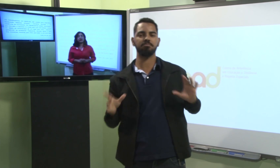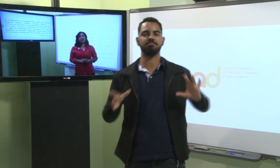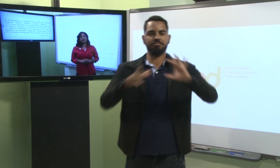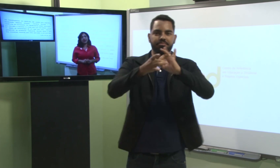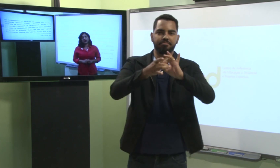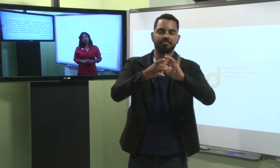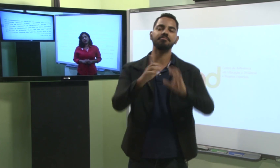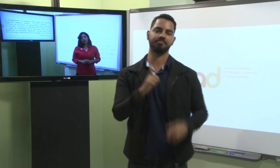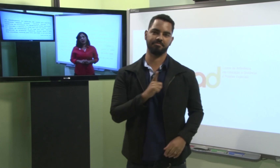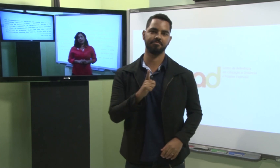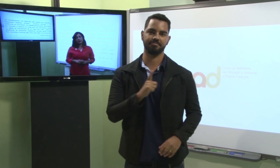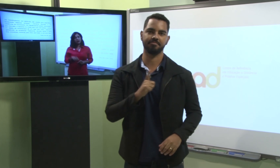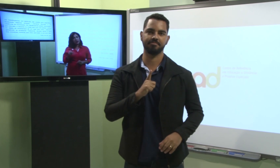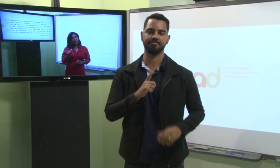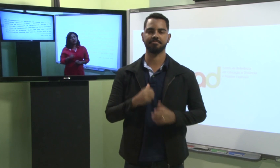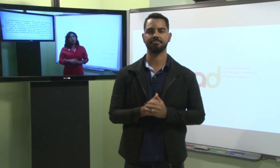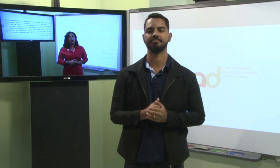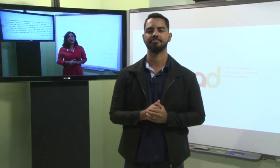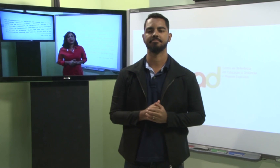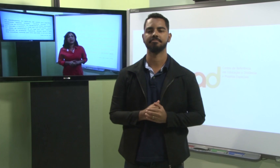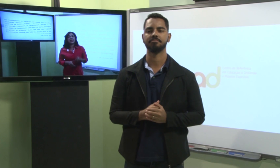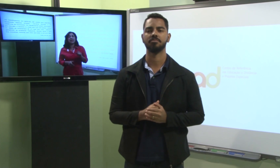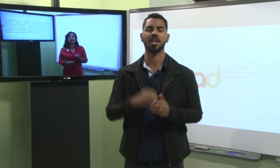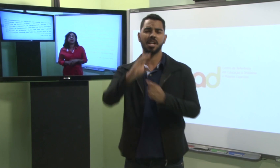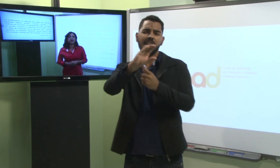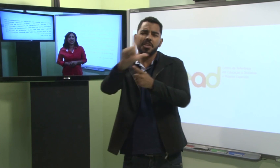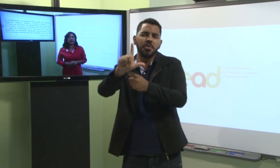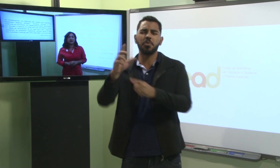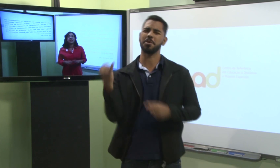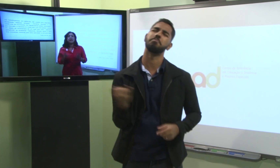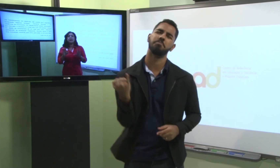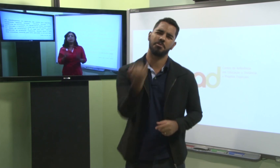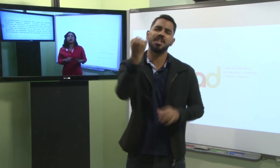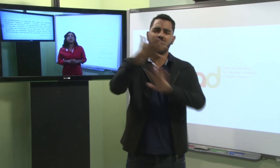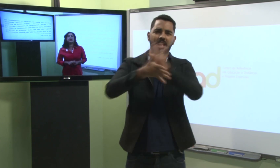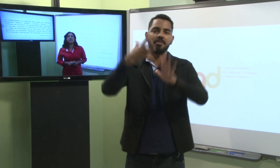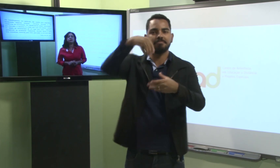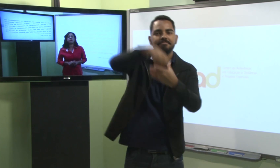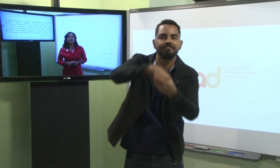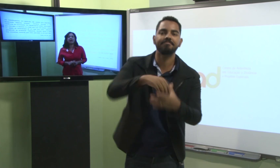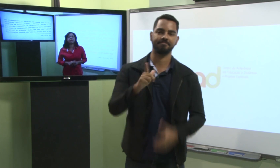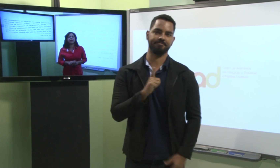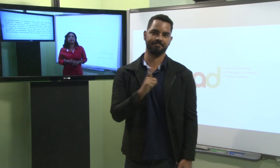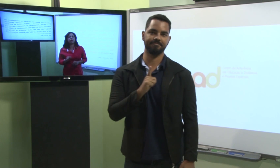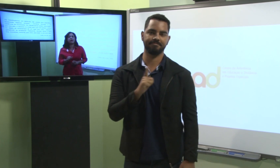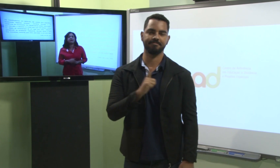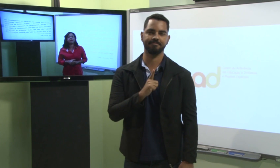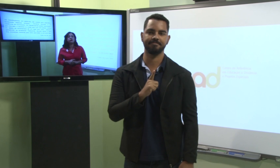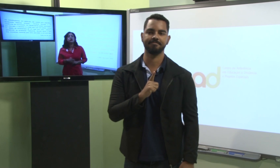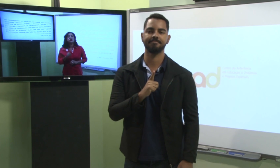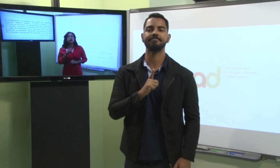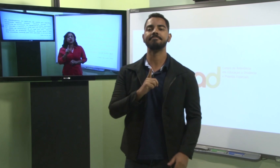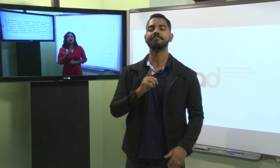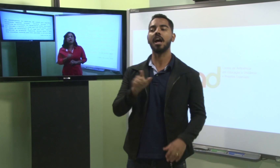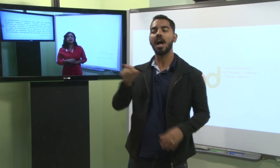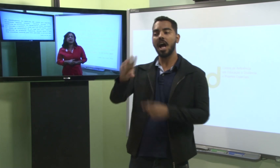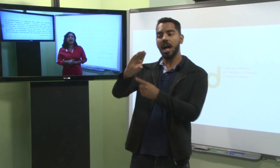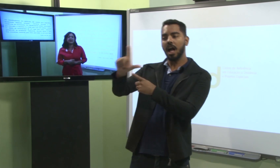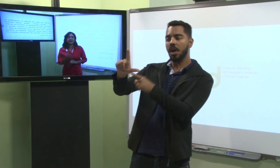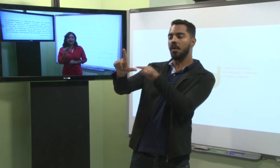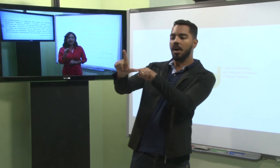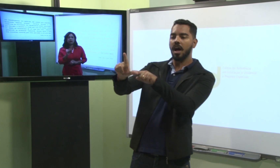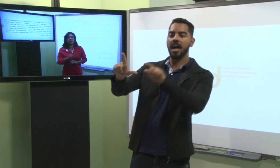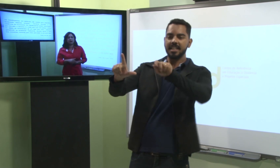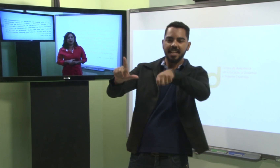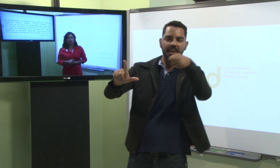que os classificadores são elementos de grande importância na língua de sinais e podem ser responsáveis pela formação de novos